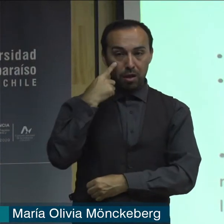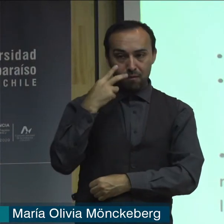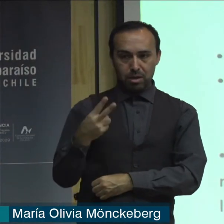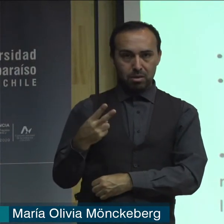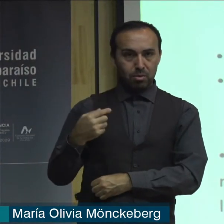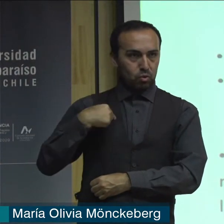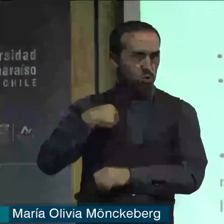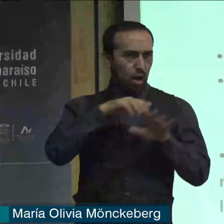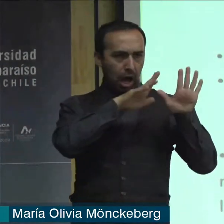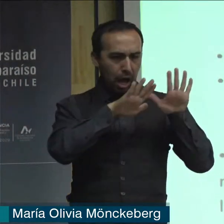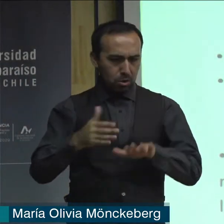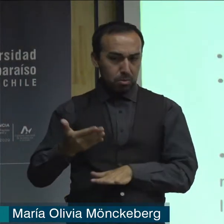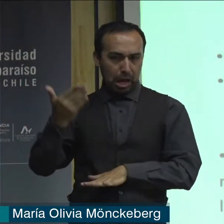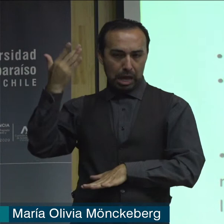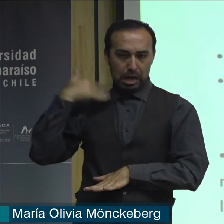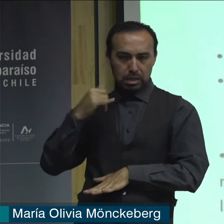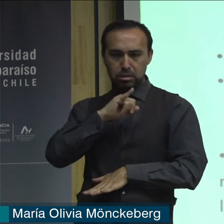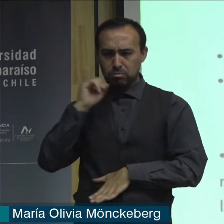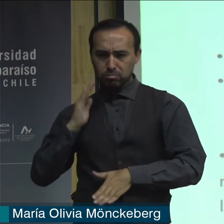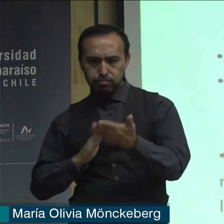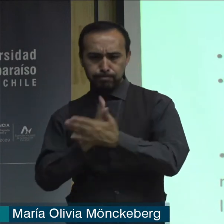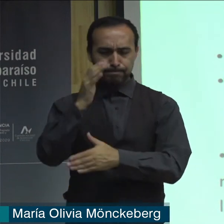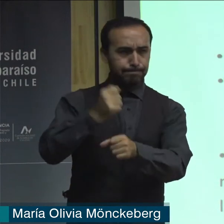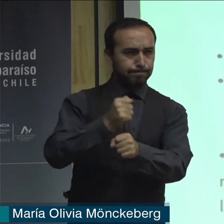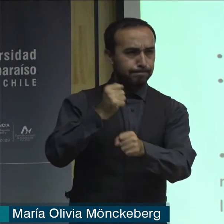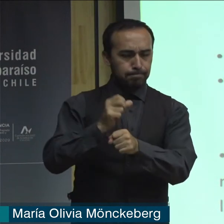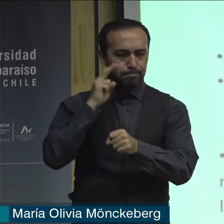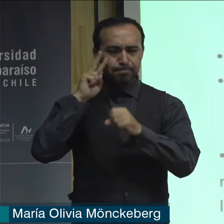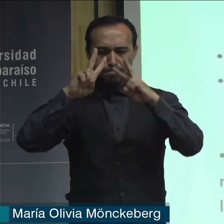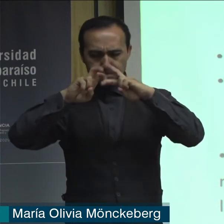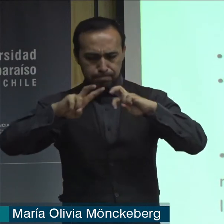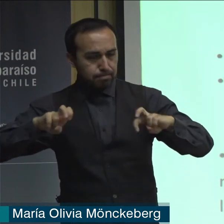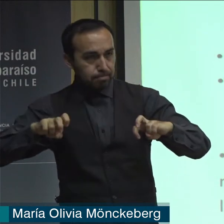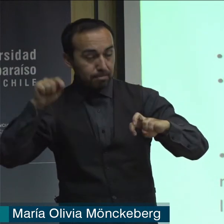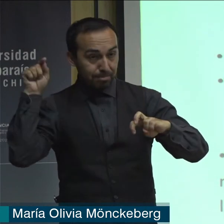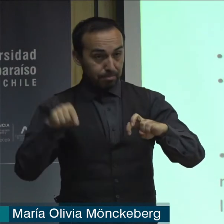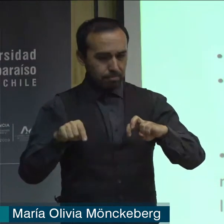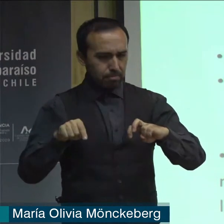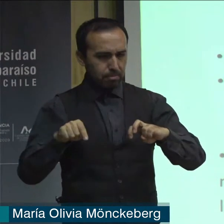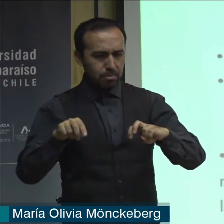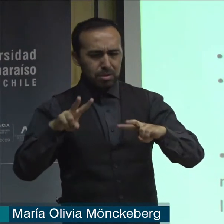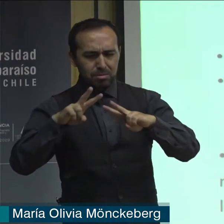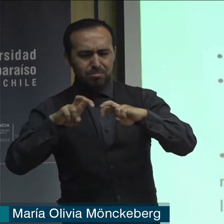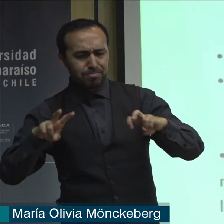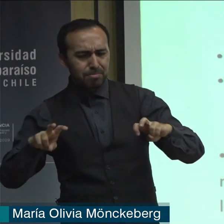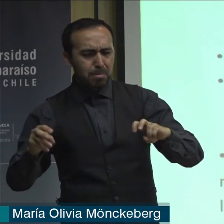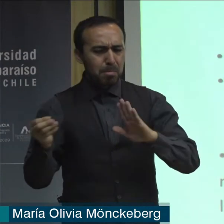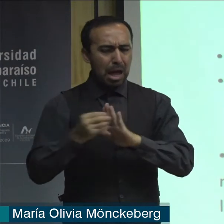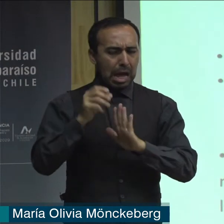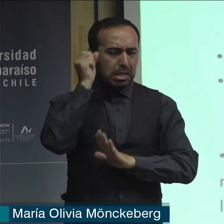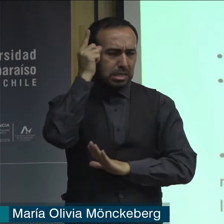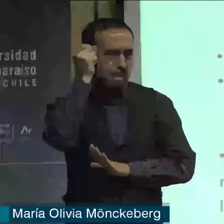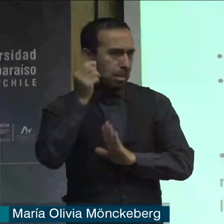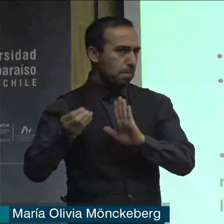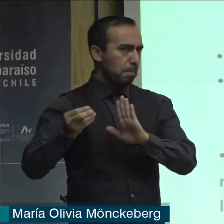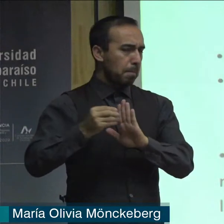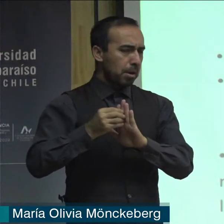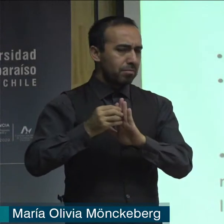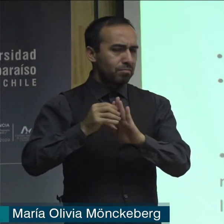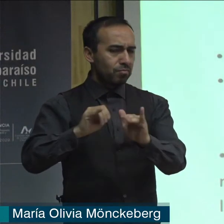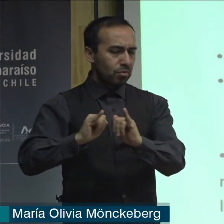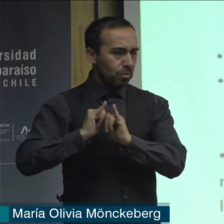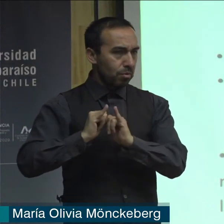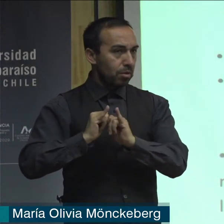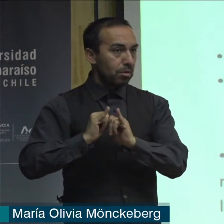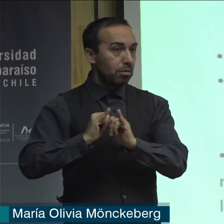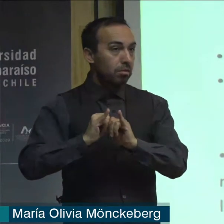tiempos de estudiantes y en Mis tiempos de trabajo en la universidad uno de seguirle la pista no y por eso ya